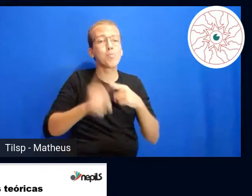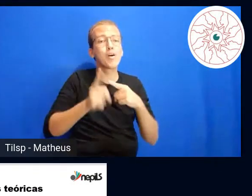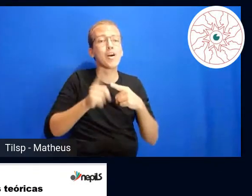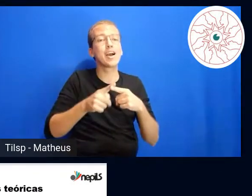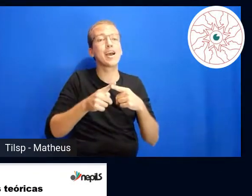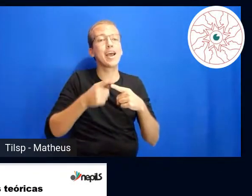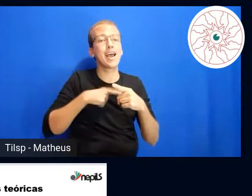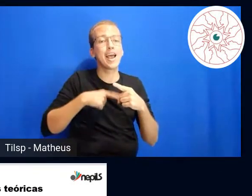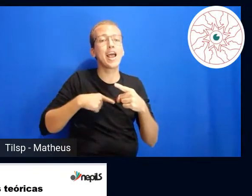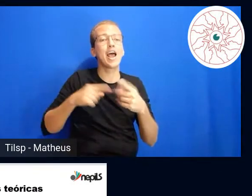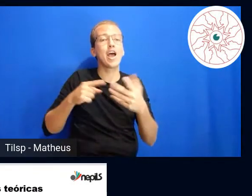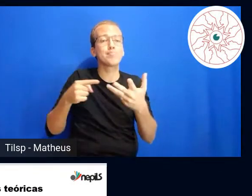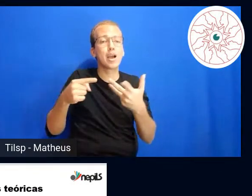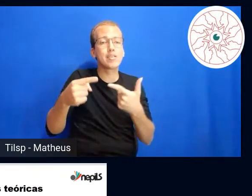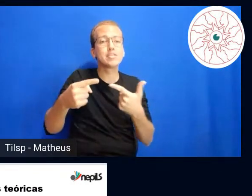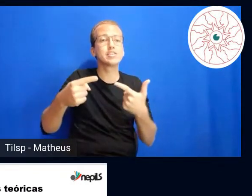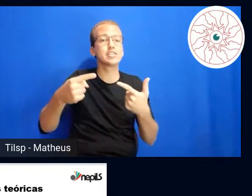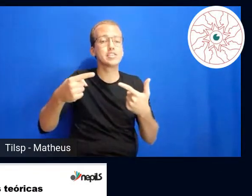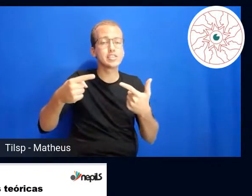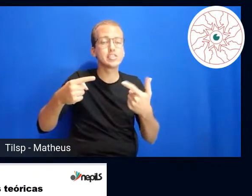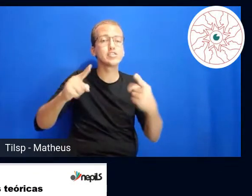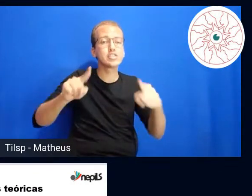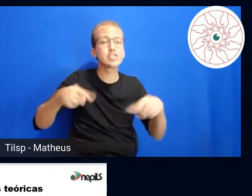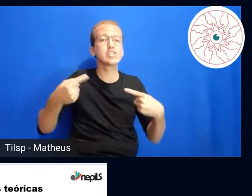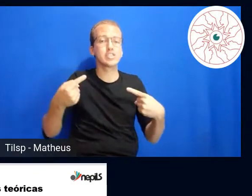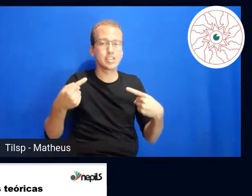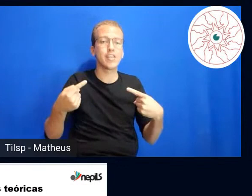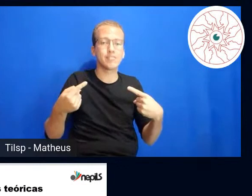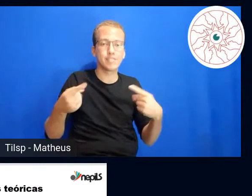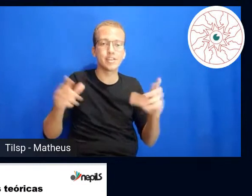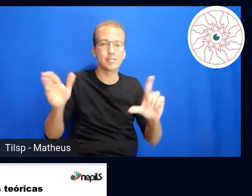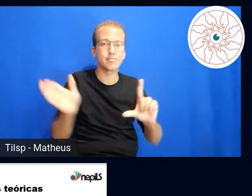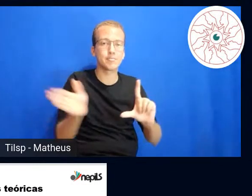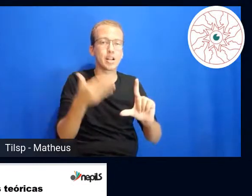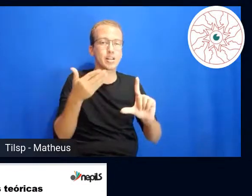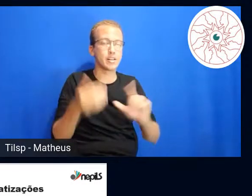diferenciada do surdo. Próximo slide, por